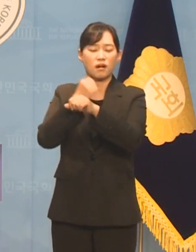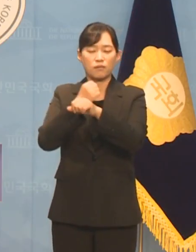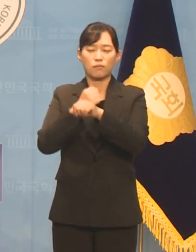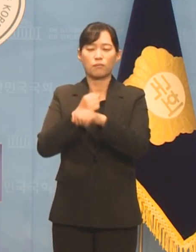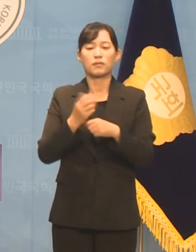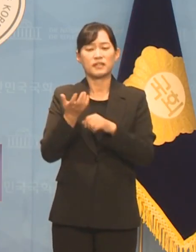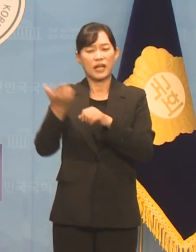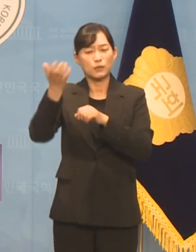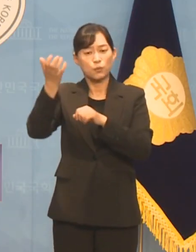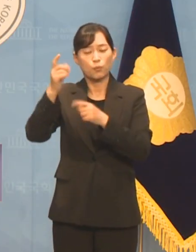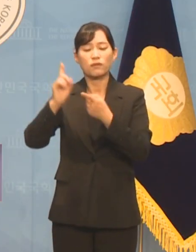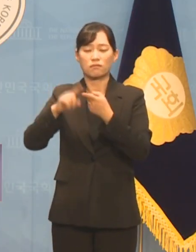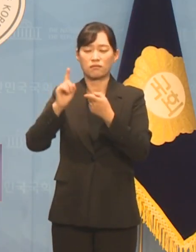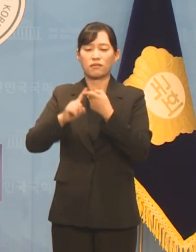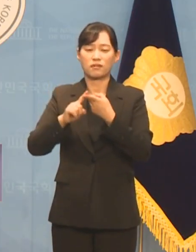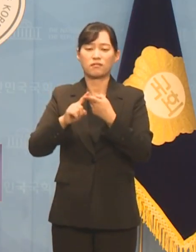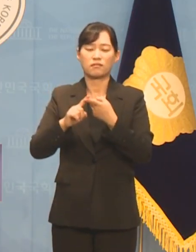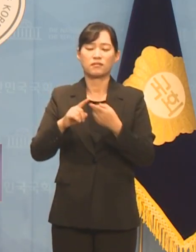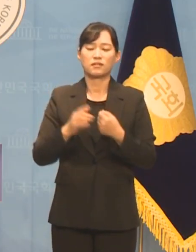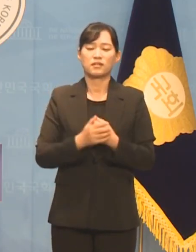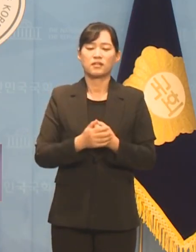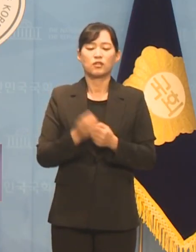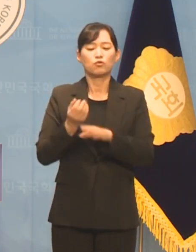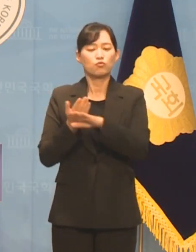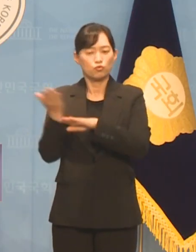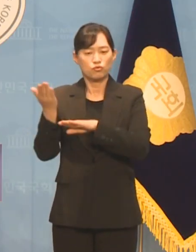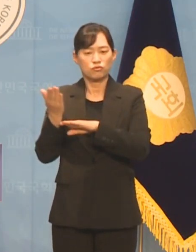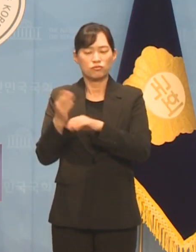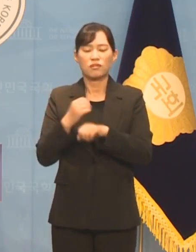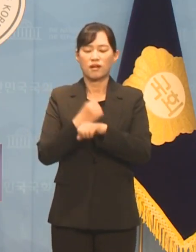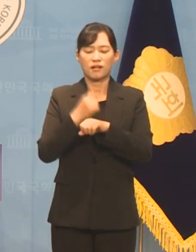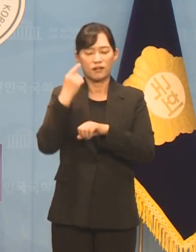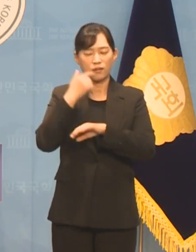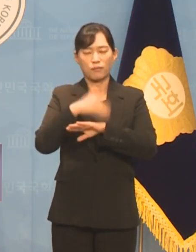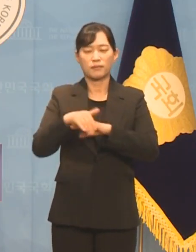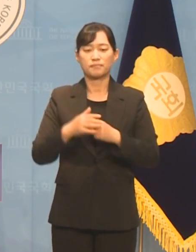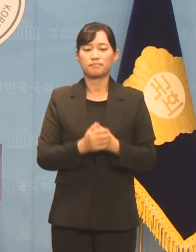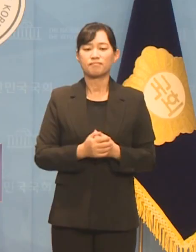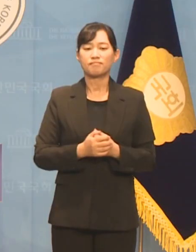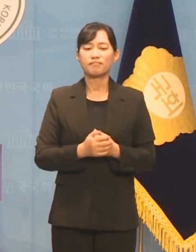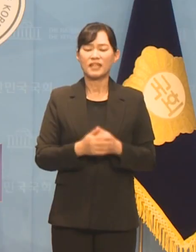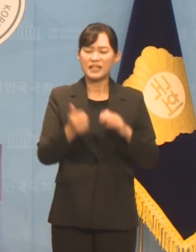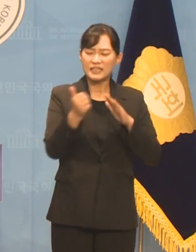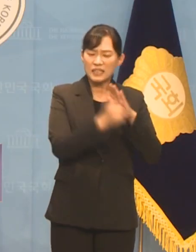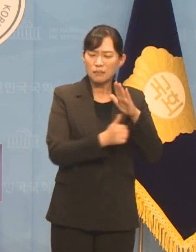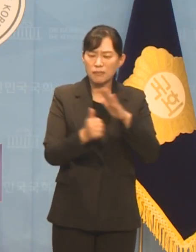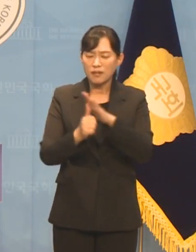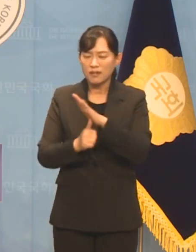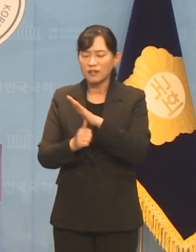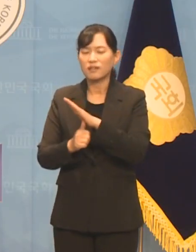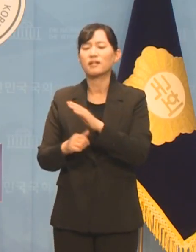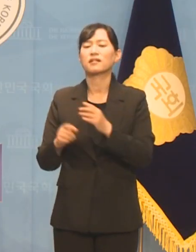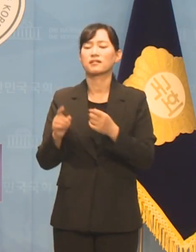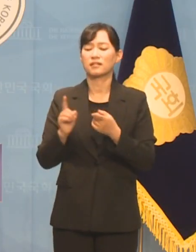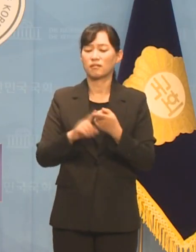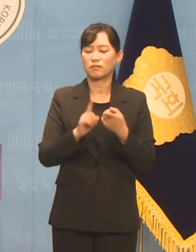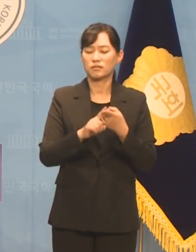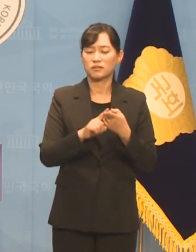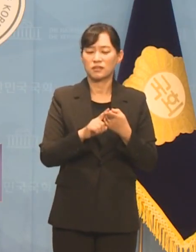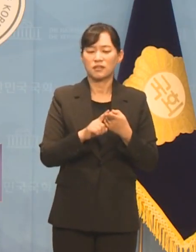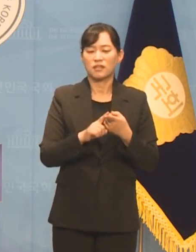대응하는 수출 경쟁력을 확보하겠습니다. 혁신에 따라붙는 실패의 위험은 개인이 아니라